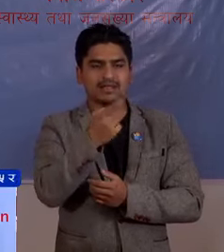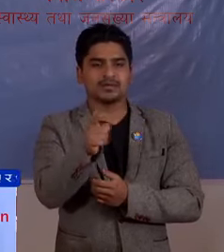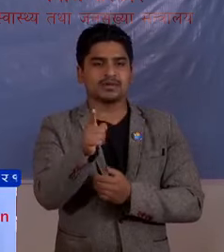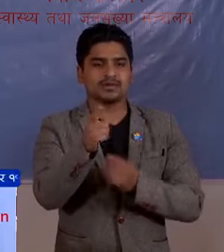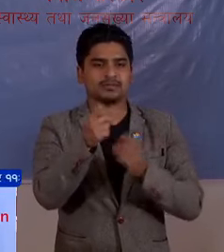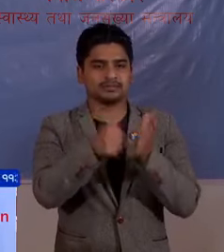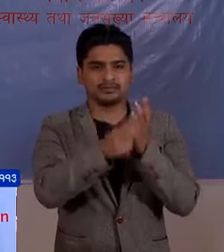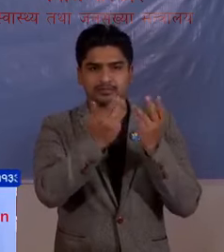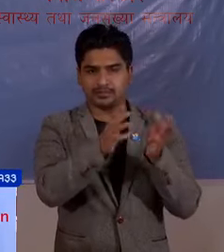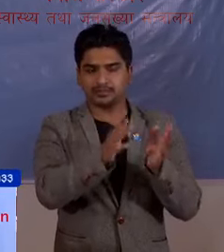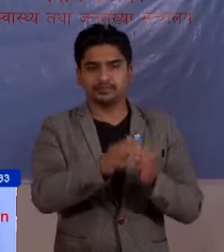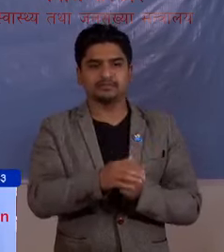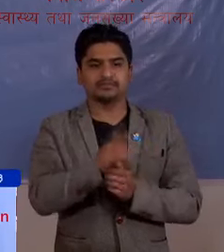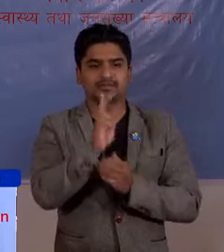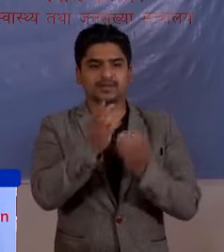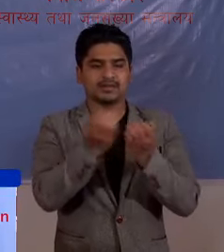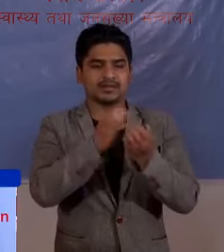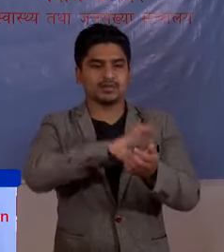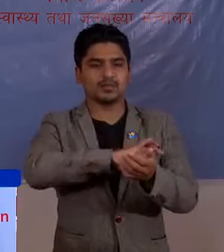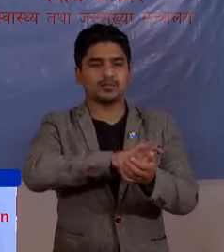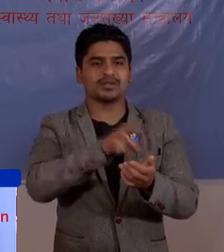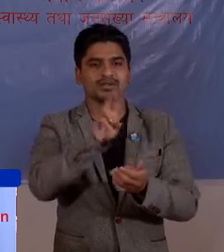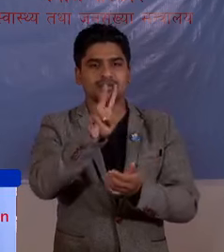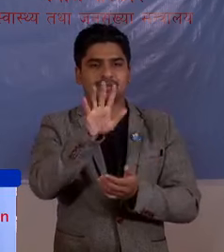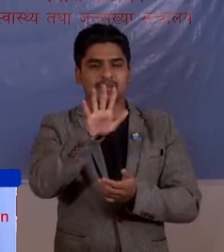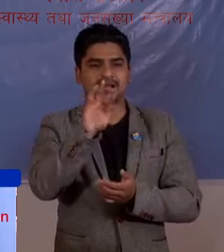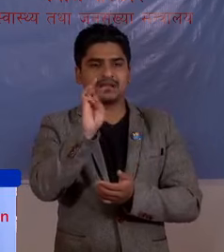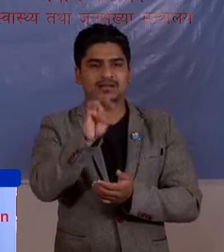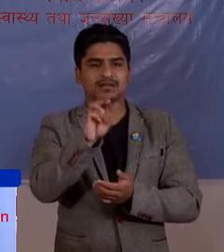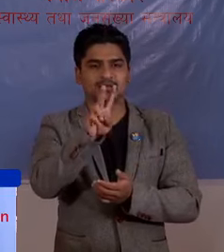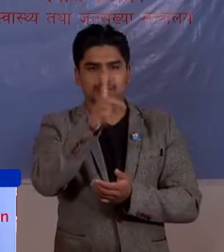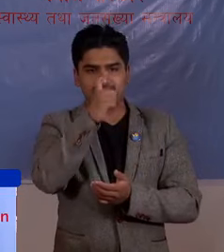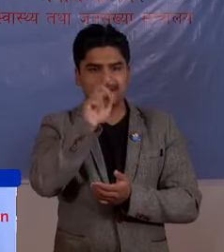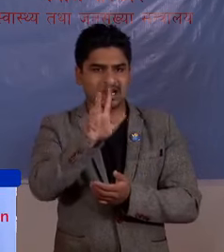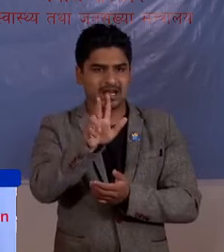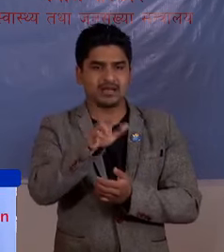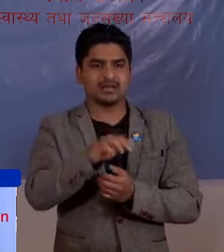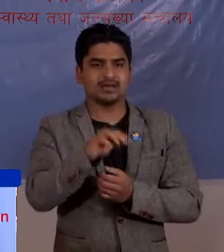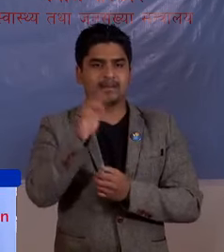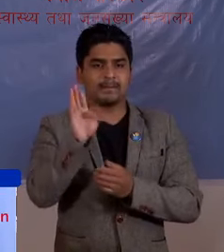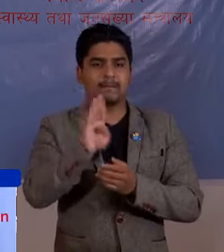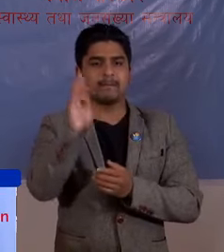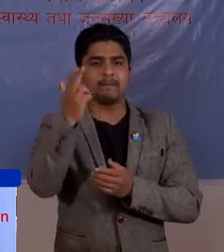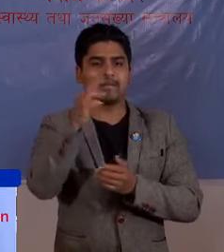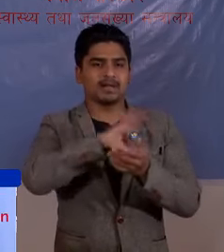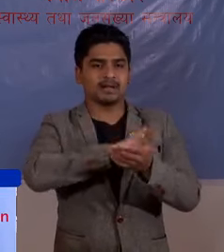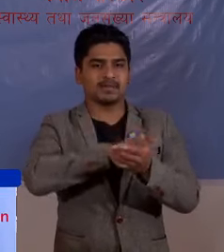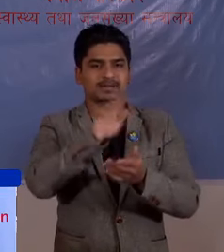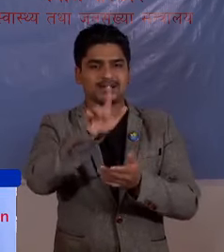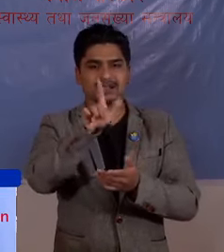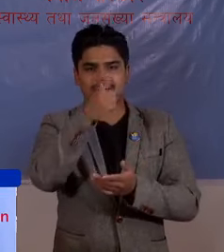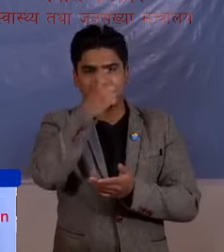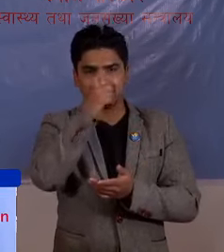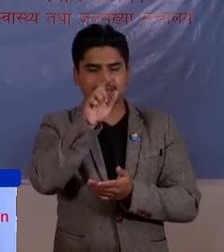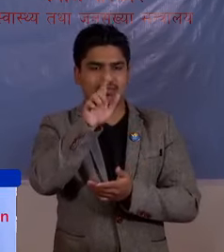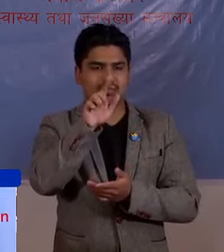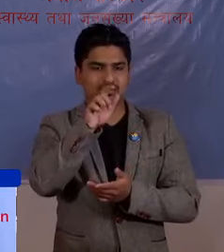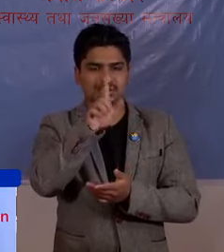4,545 भएका छन् हालसम्म। त्यसै गरी प्रदेश नम्बर दुईमा 5,208, बागमती प्रदेशमा